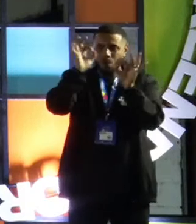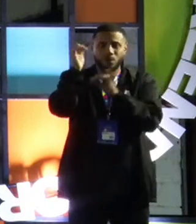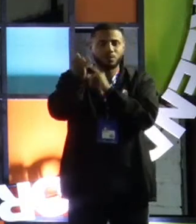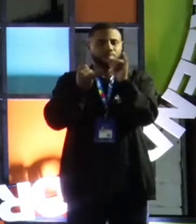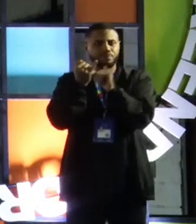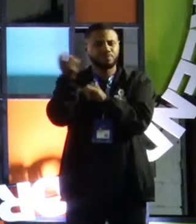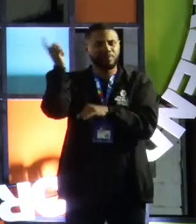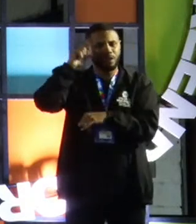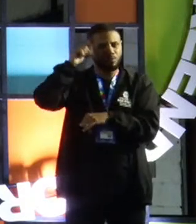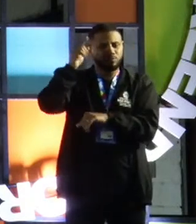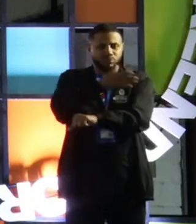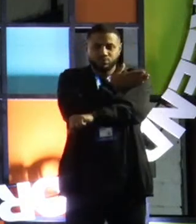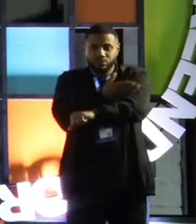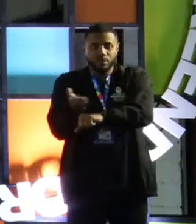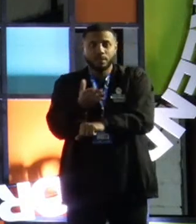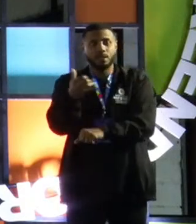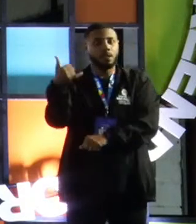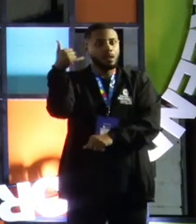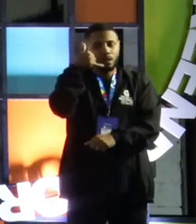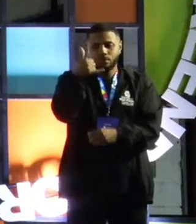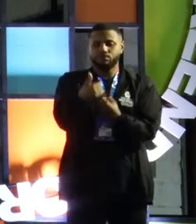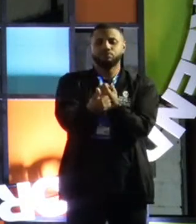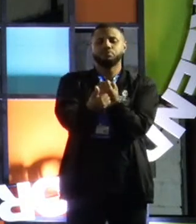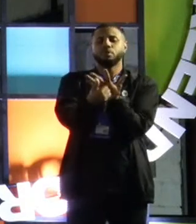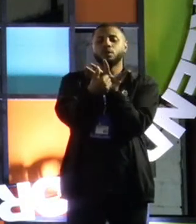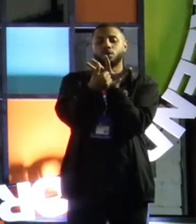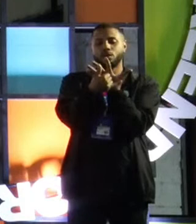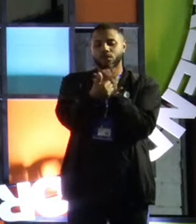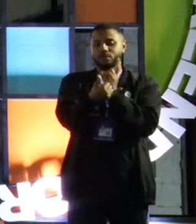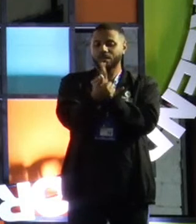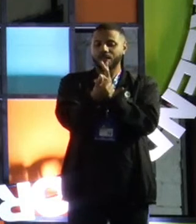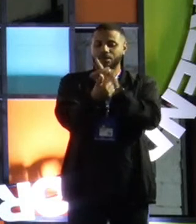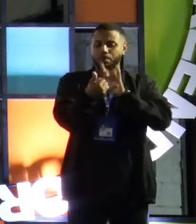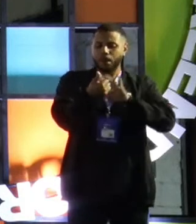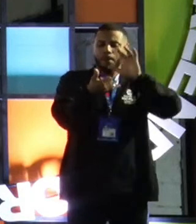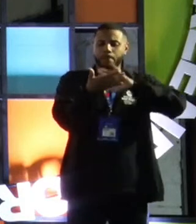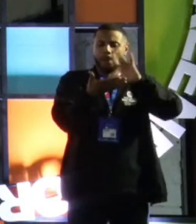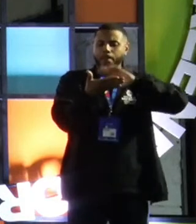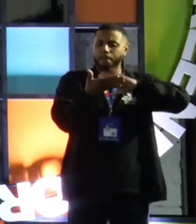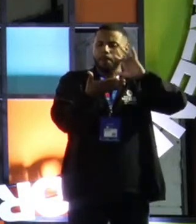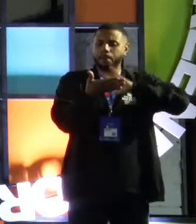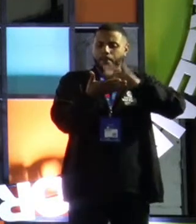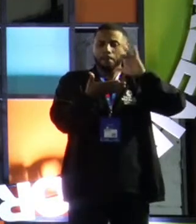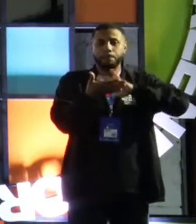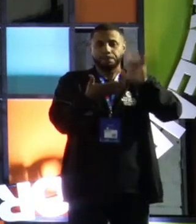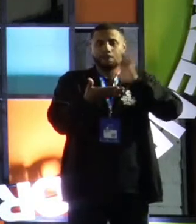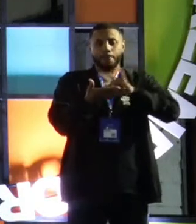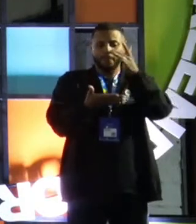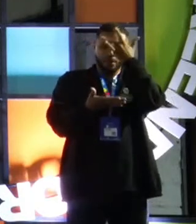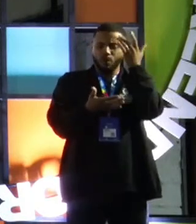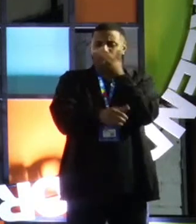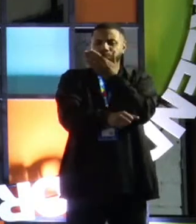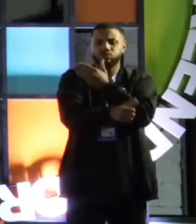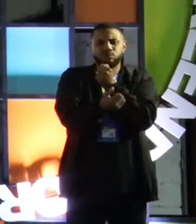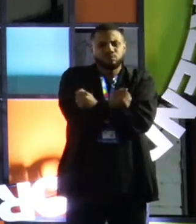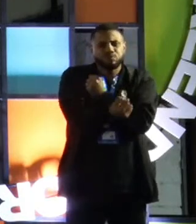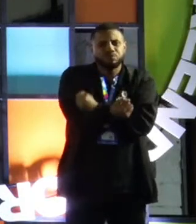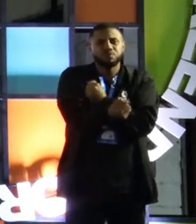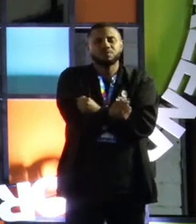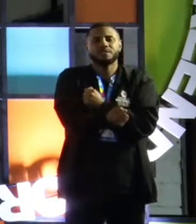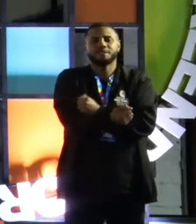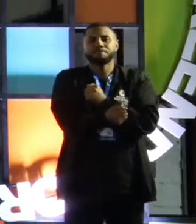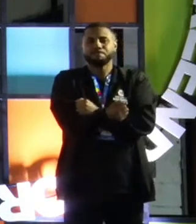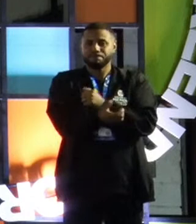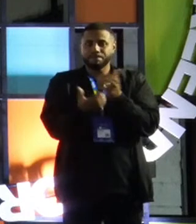pessoas, no dia a dia. O celular, o smartphone começa a ficar mais integrado cada dia mais, na vida das pessoas, essas